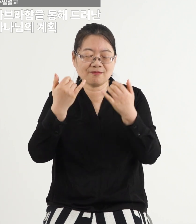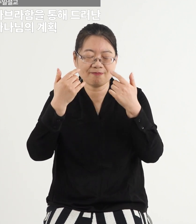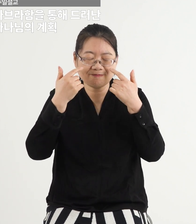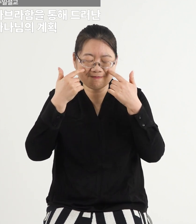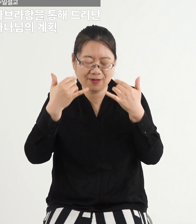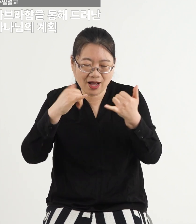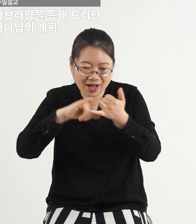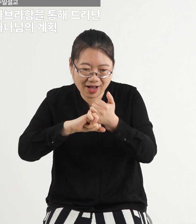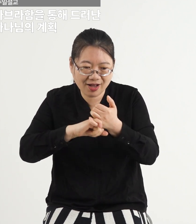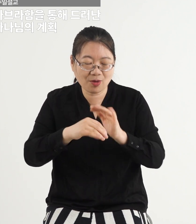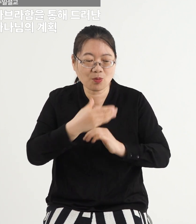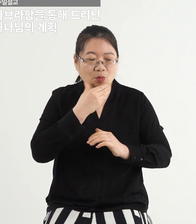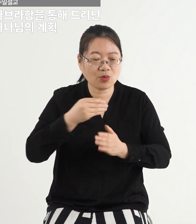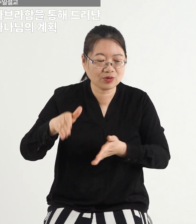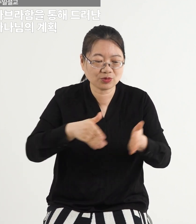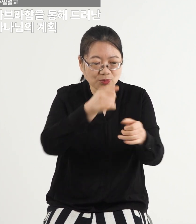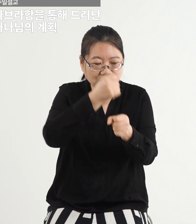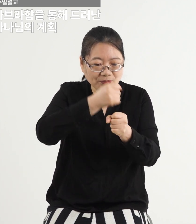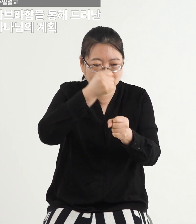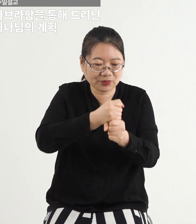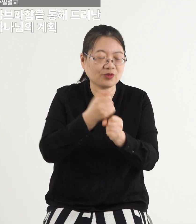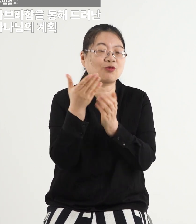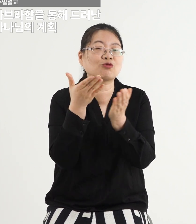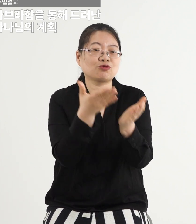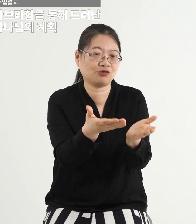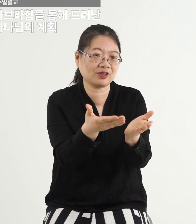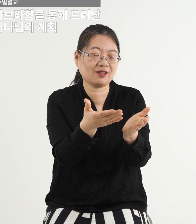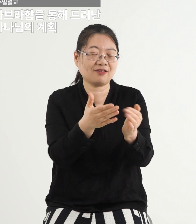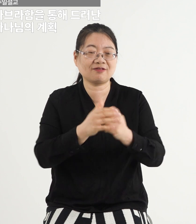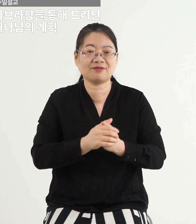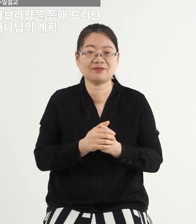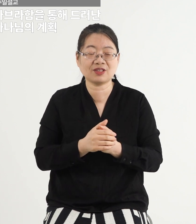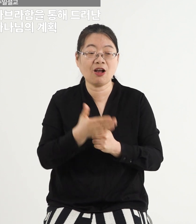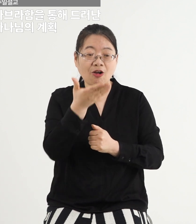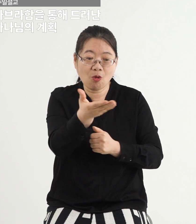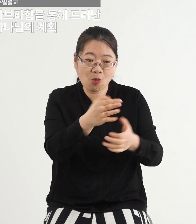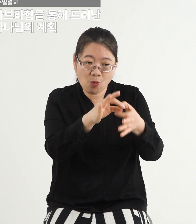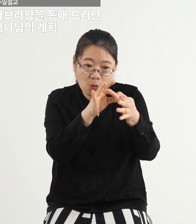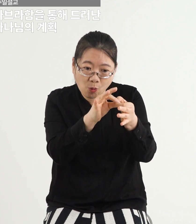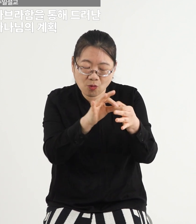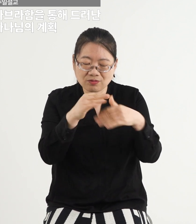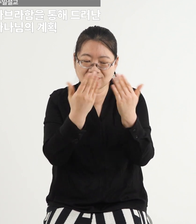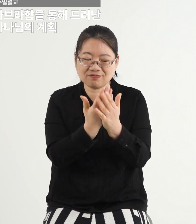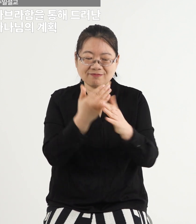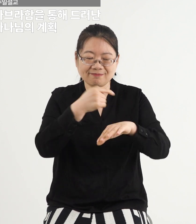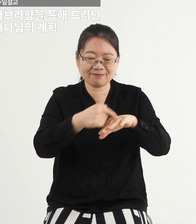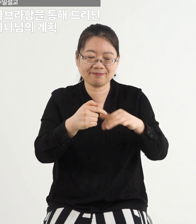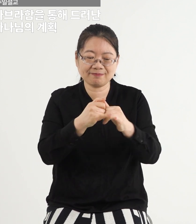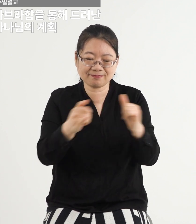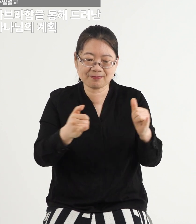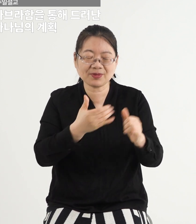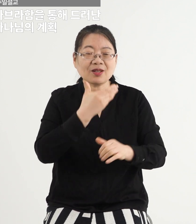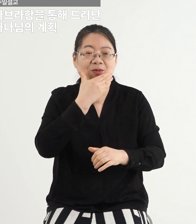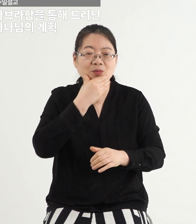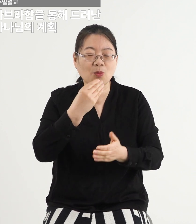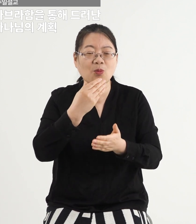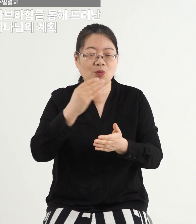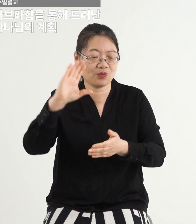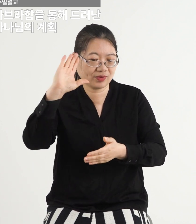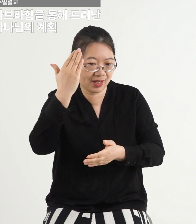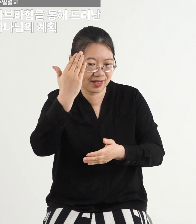복의 통로로 만들 것이다. 그래서 너를 통해서 모든 민족이 복이 되게 할 것이다.